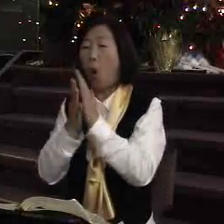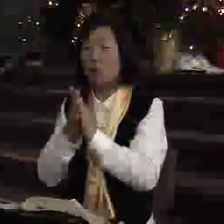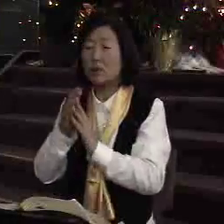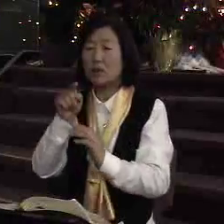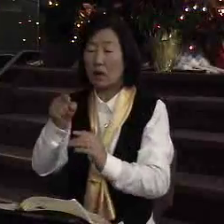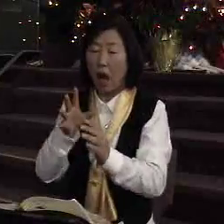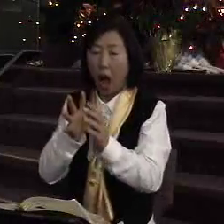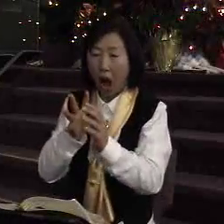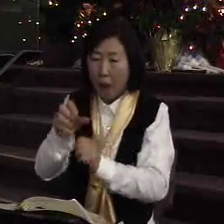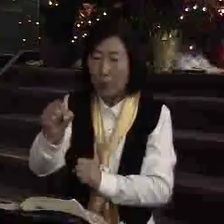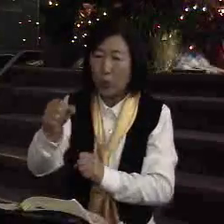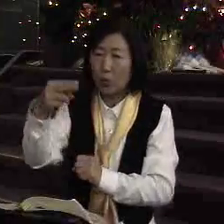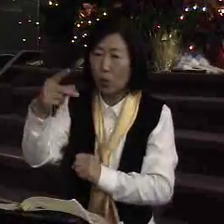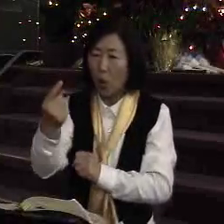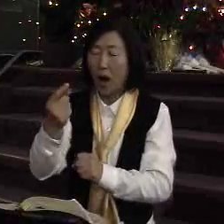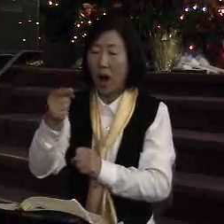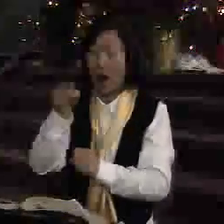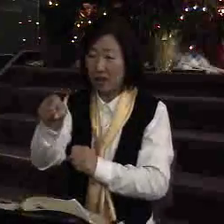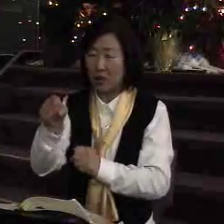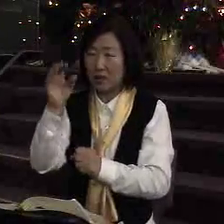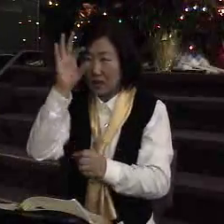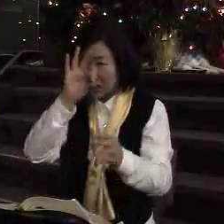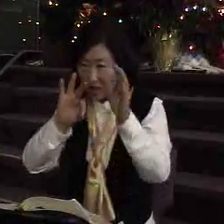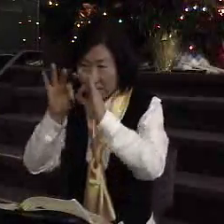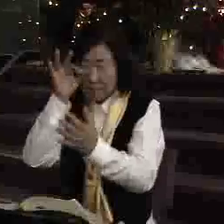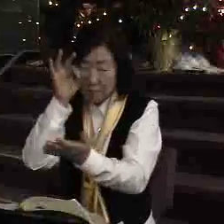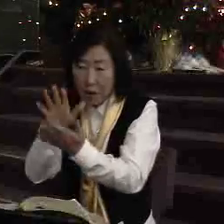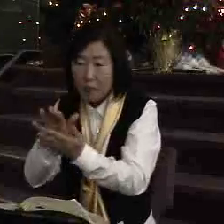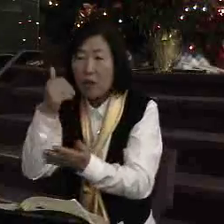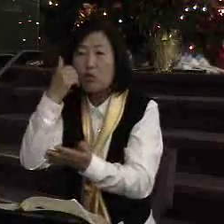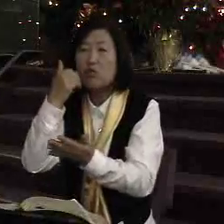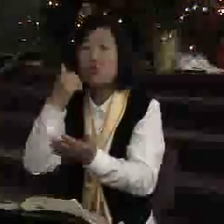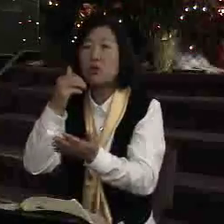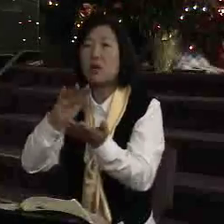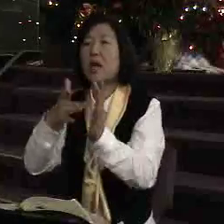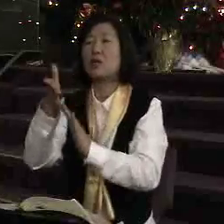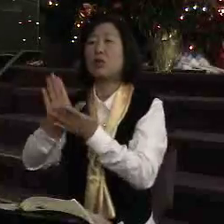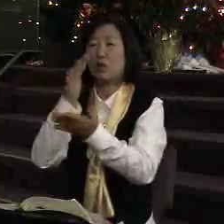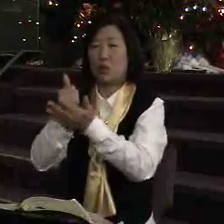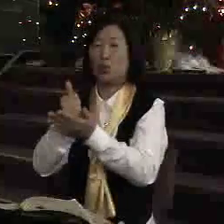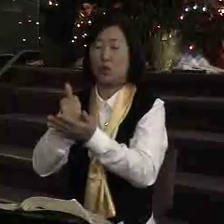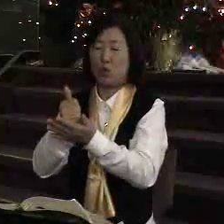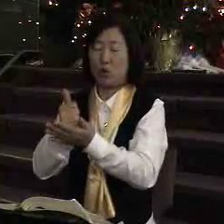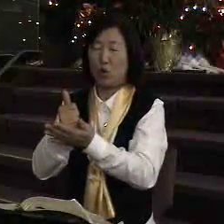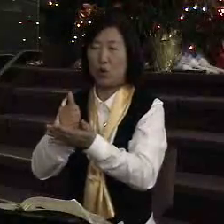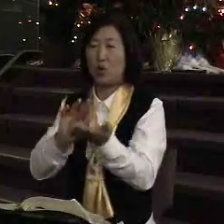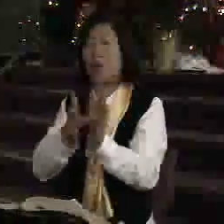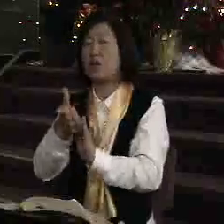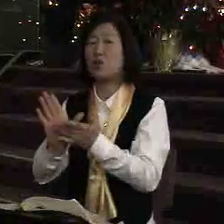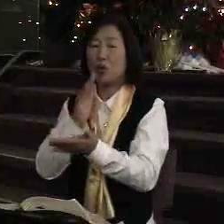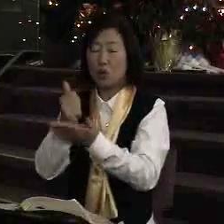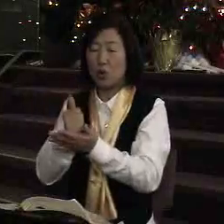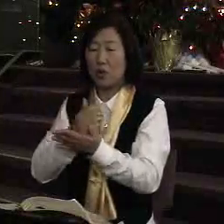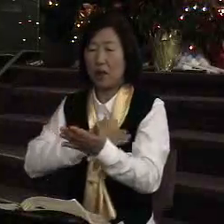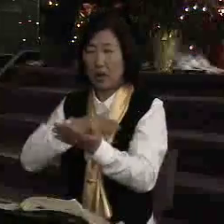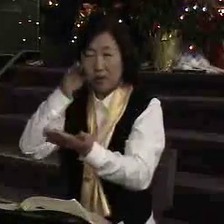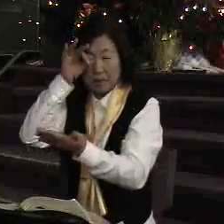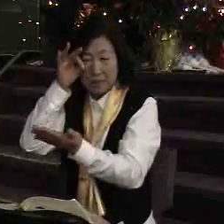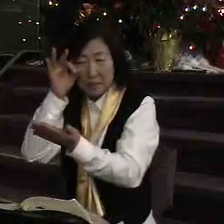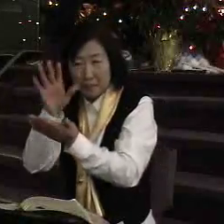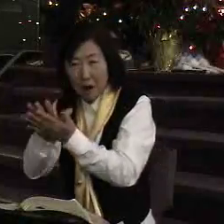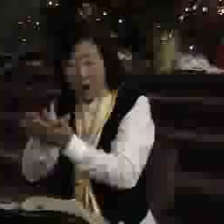찾았기 때문에 압도하는 것. 그게 누굽니까? 그게 무엇입니까? 예수 그리스도예요. 예수 그리스도를 내가